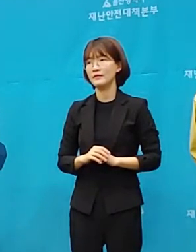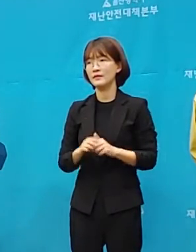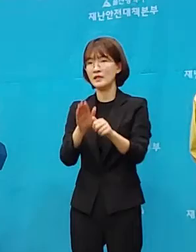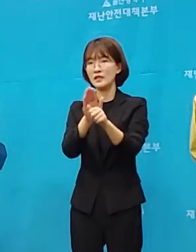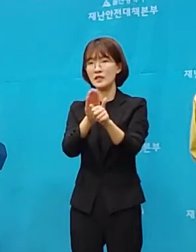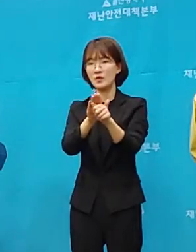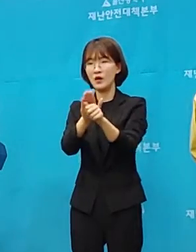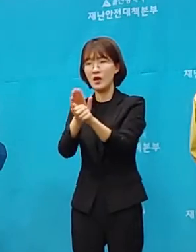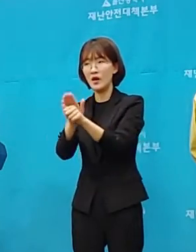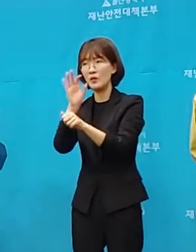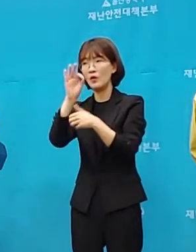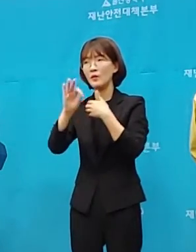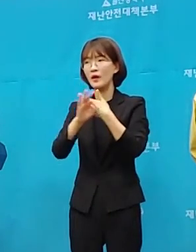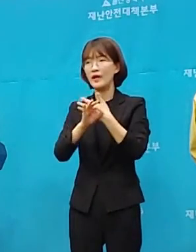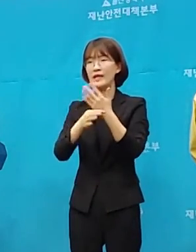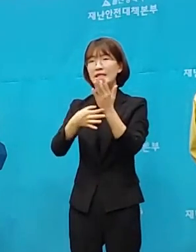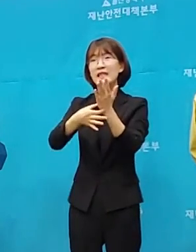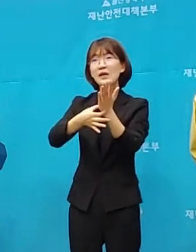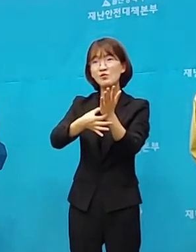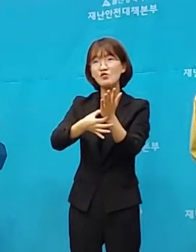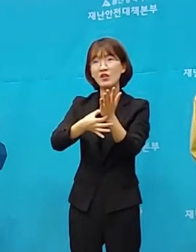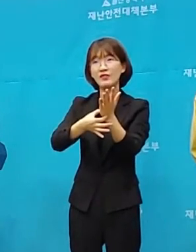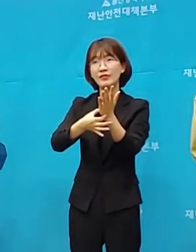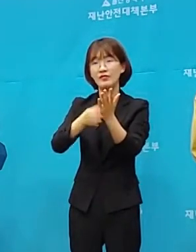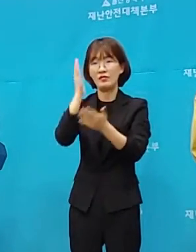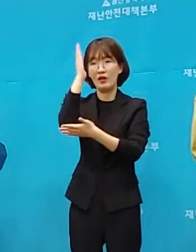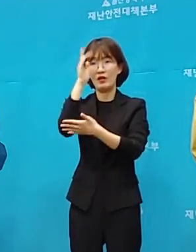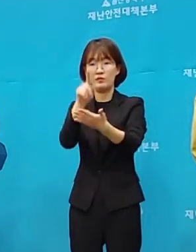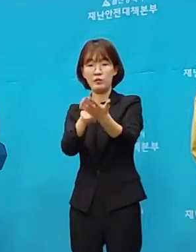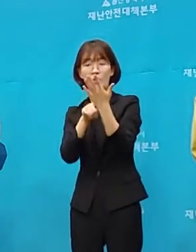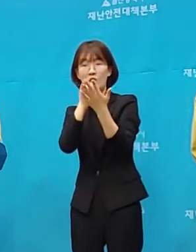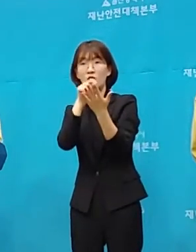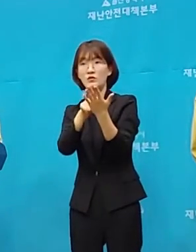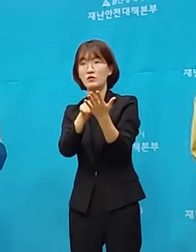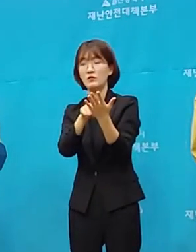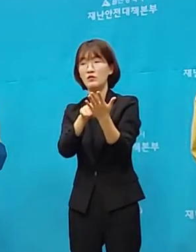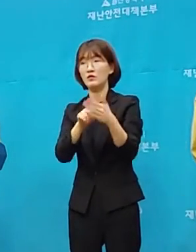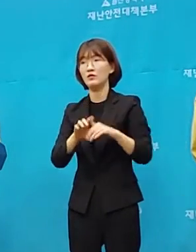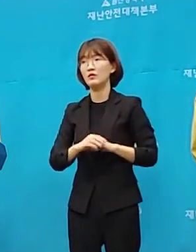지원한 부분에 있어서 상품권 부분이 나오는데요.